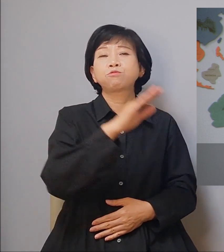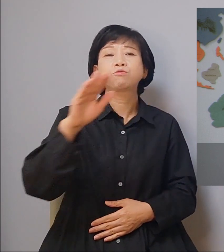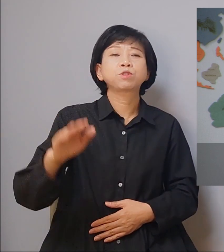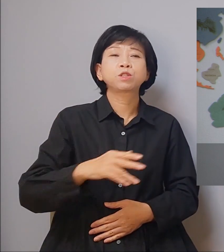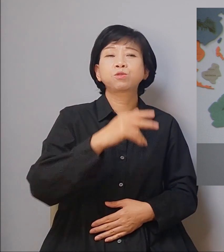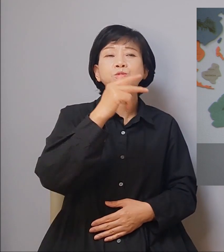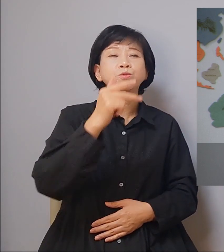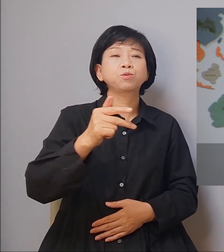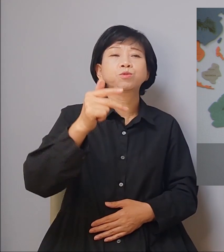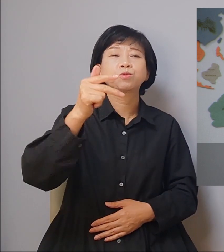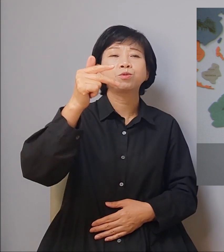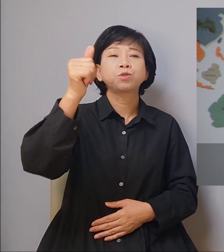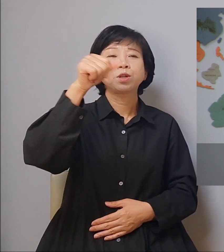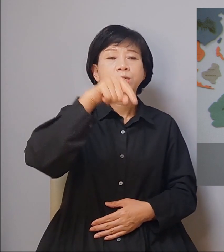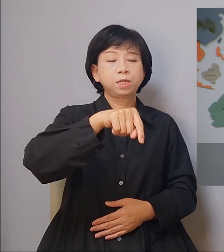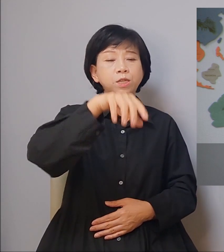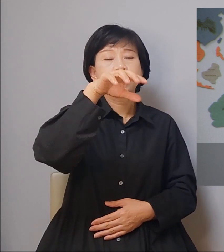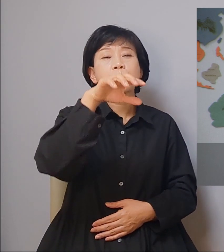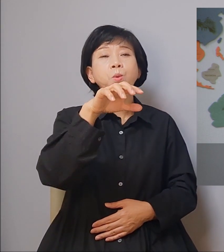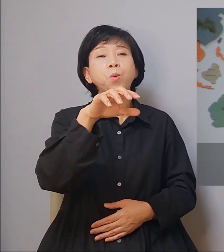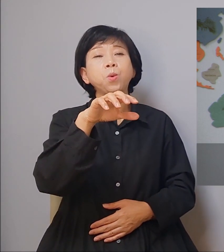임마누엘 우리 주